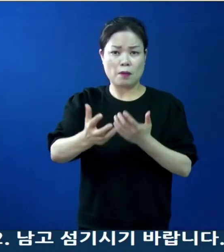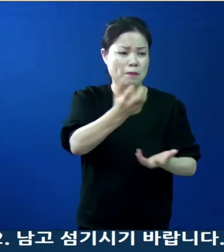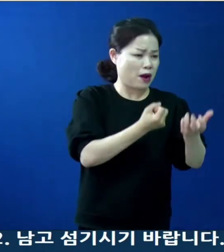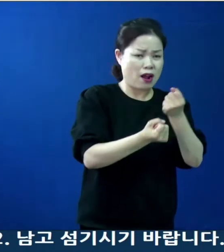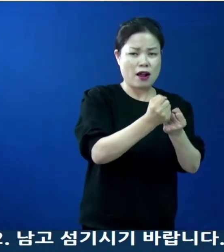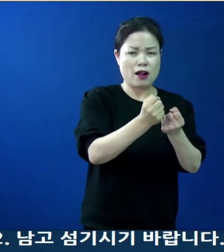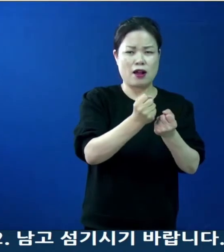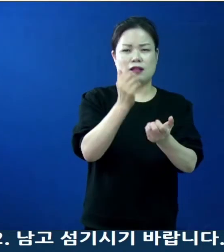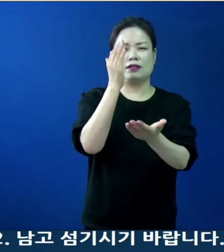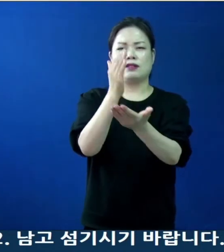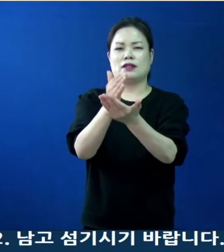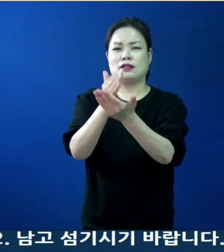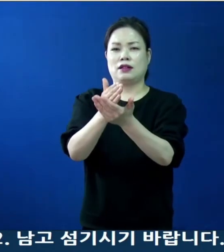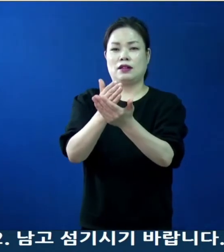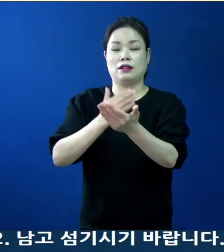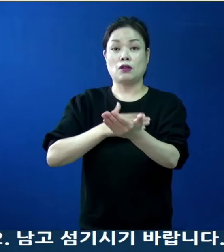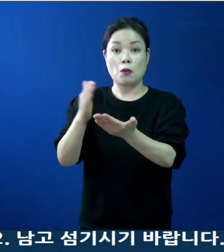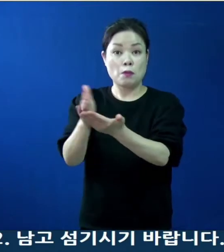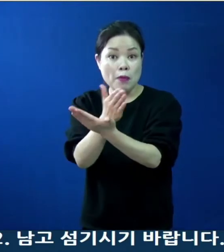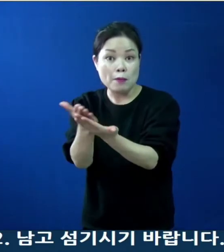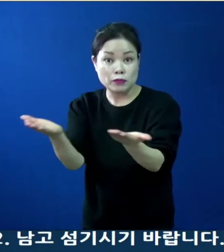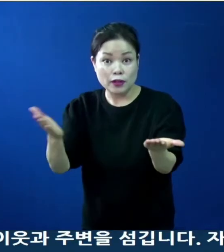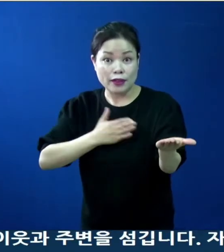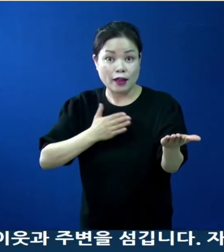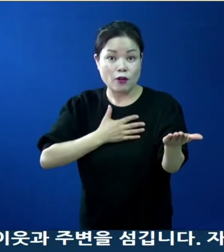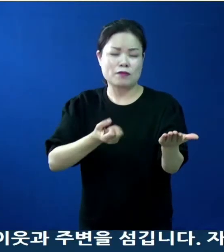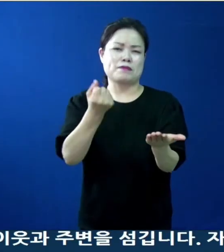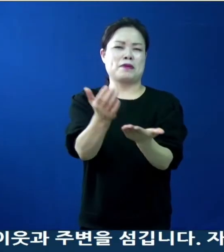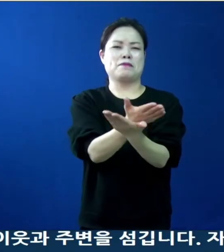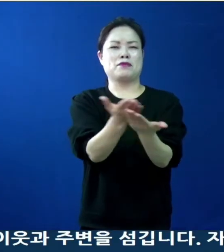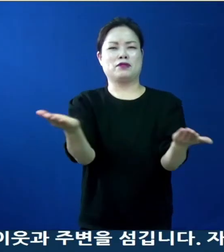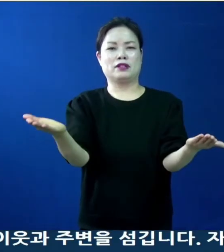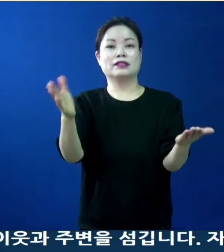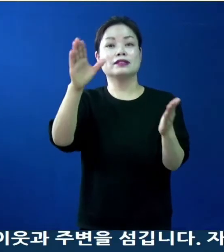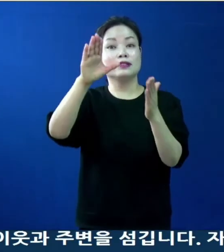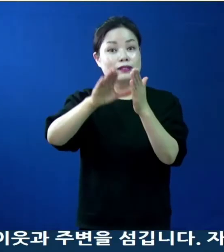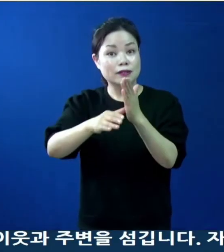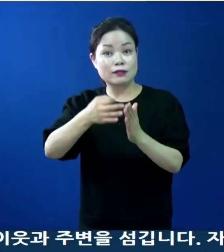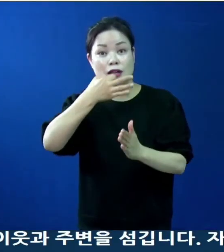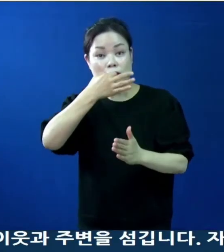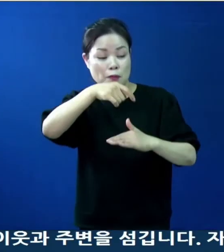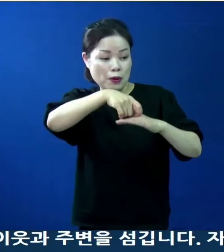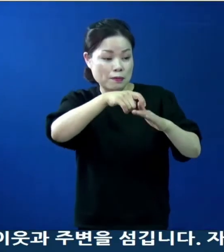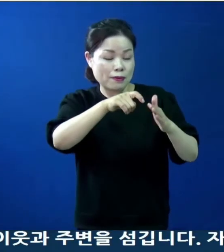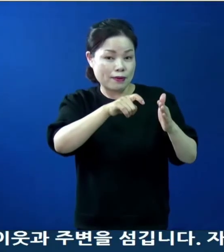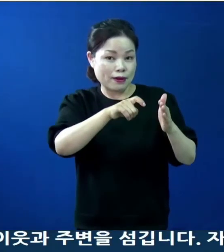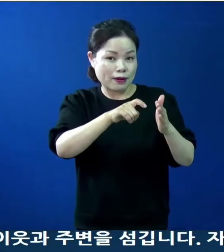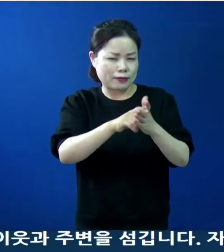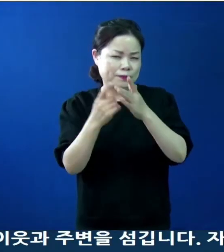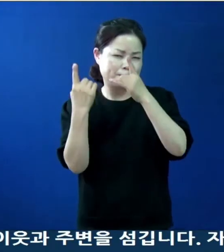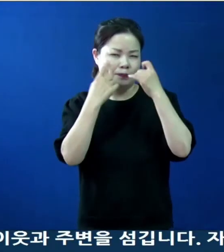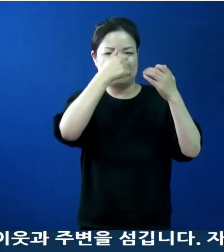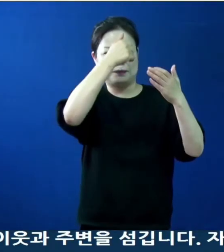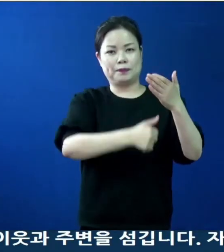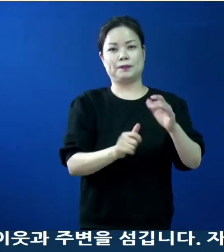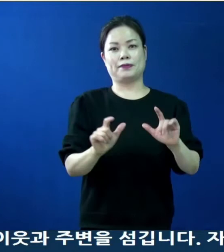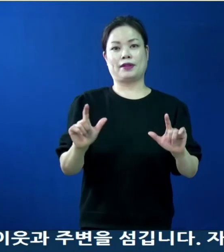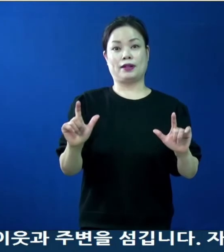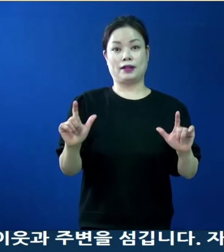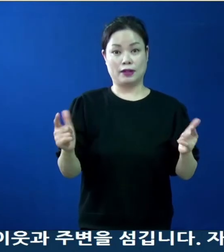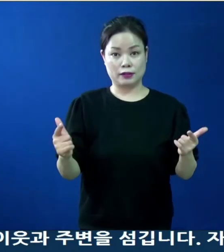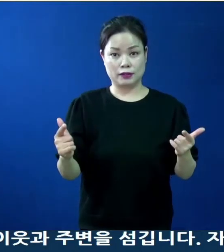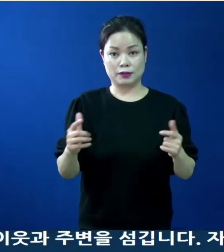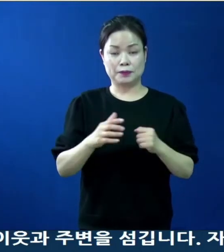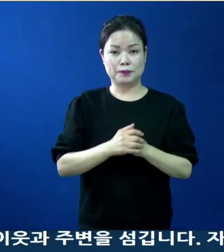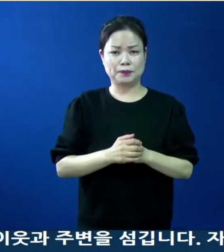아니라 내게 있는 것들을 나눠주는 거예요. 베푸는 거예요. 그럴 때 탐욕의 마음에 미혹이 되지 않는 겁니다.